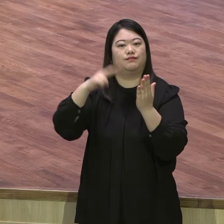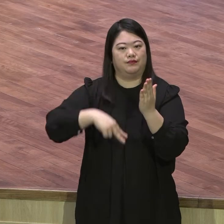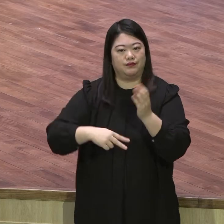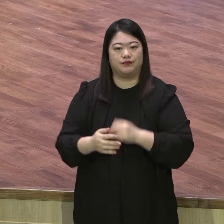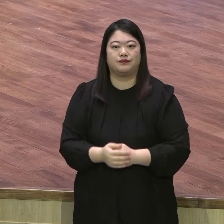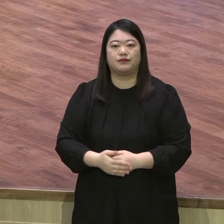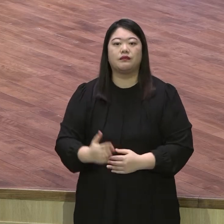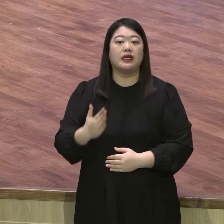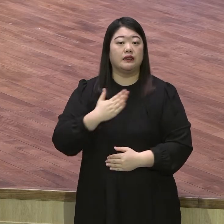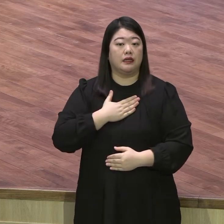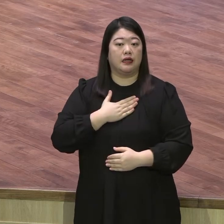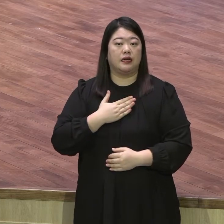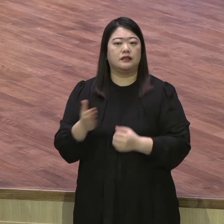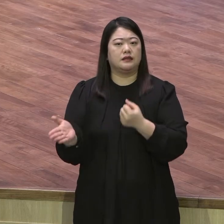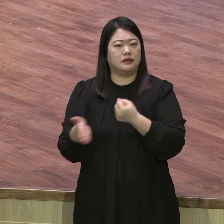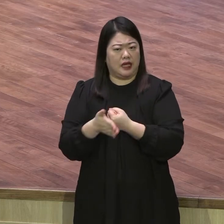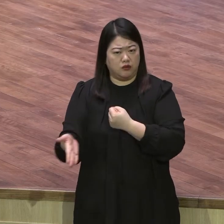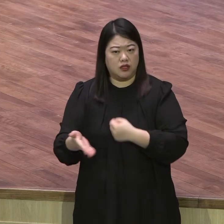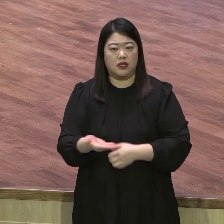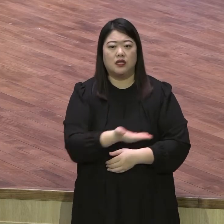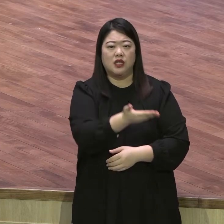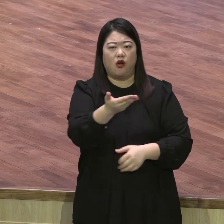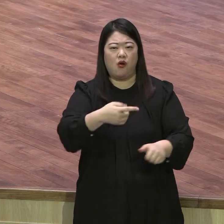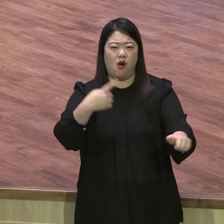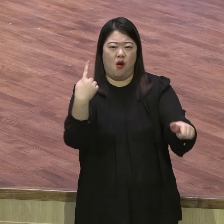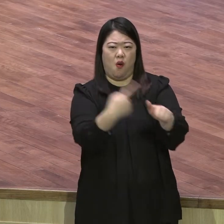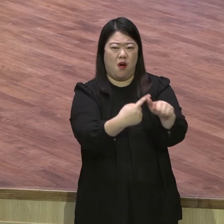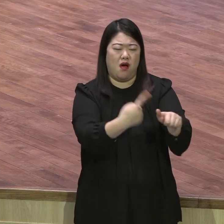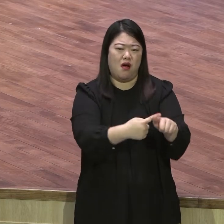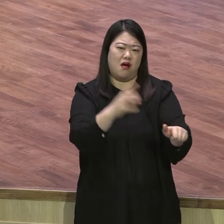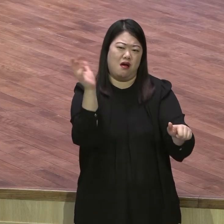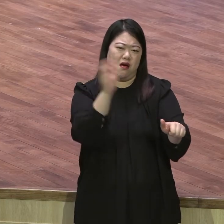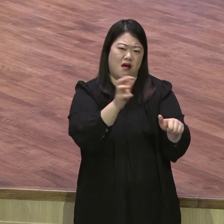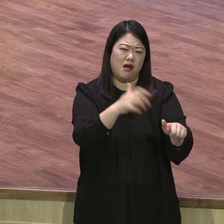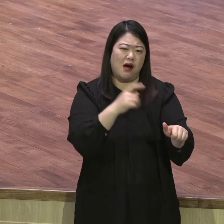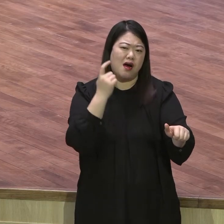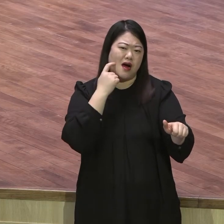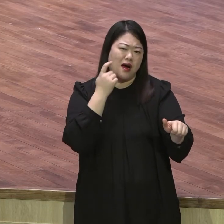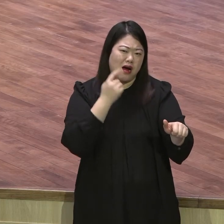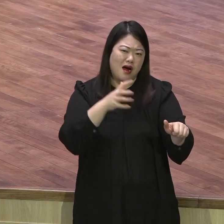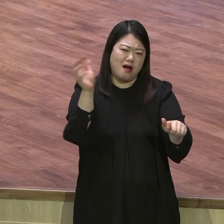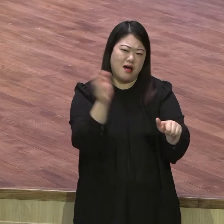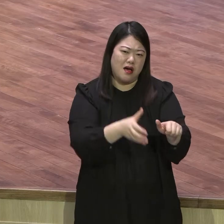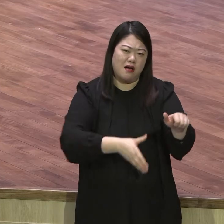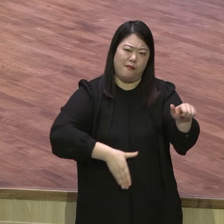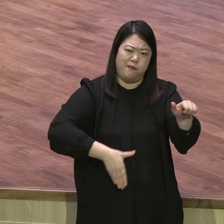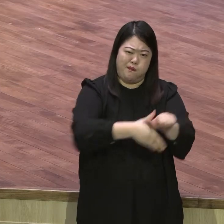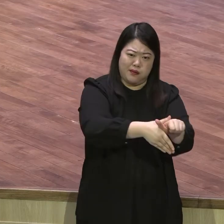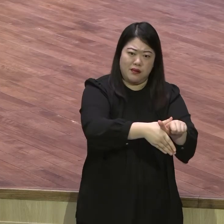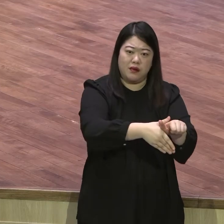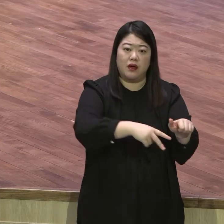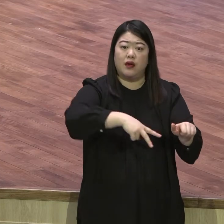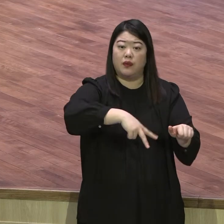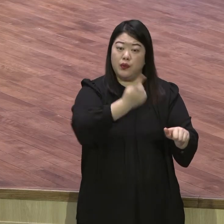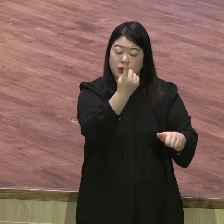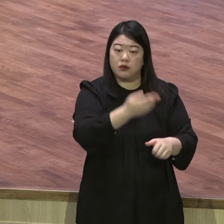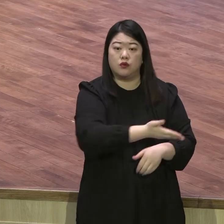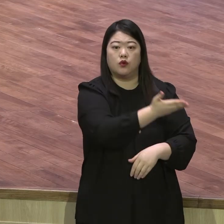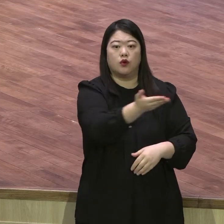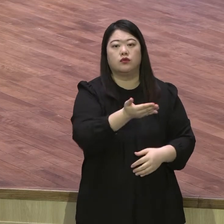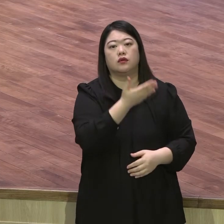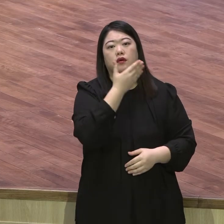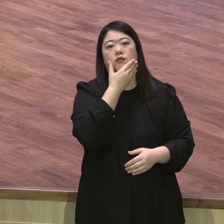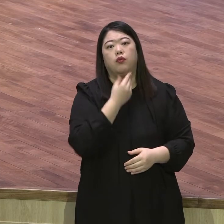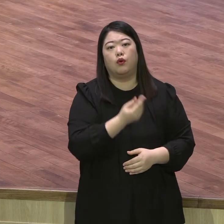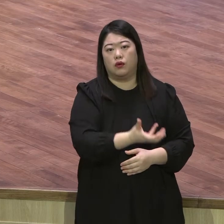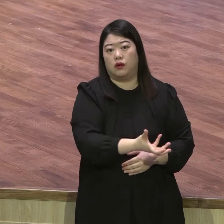말미암아 너희를 욕하고 박해하고 거짓으로 너희를 거슬려 모든 악한 말을 할 때는 너희에게 복이